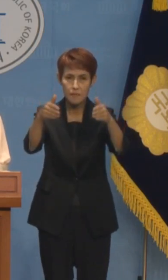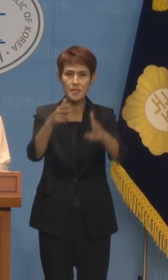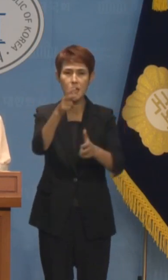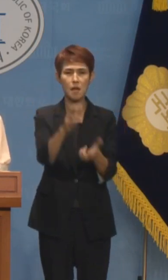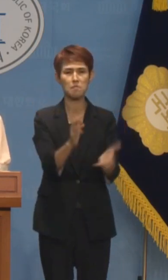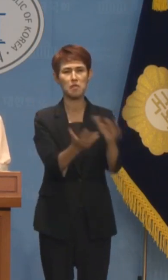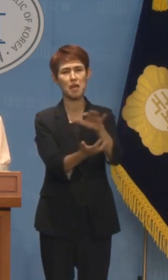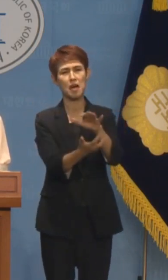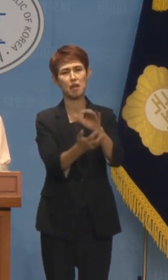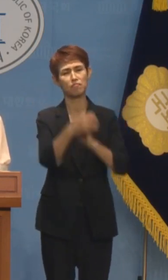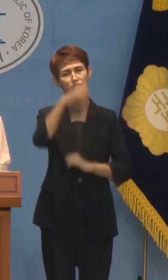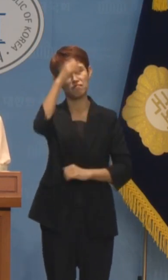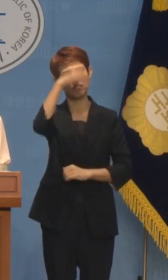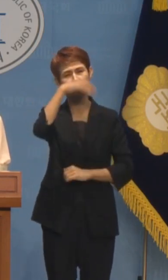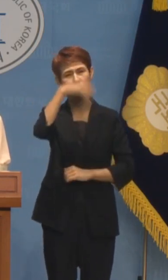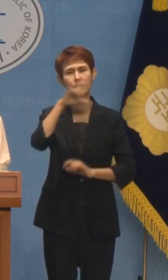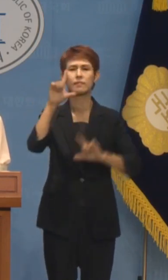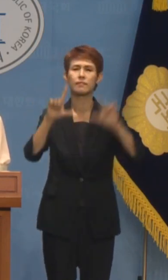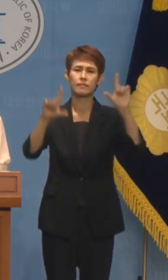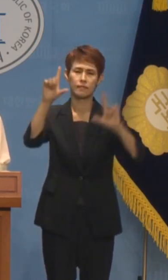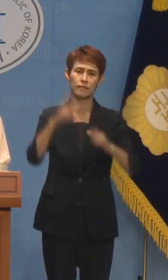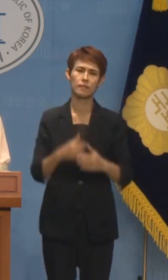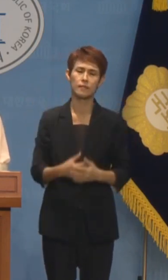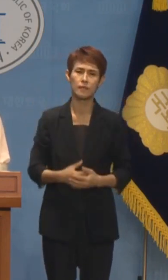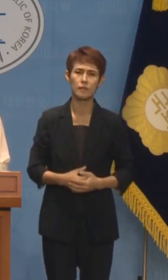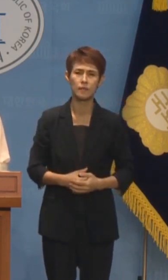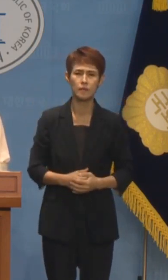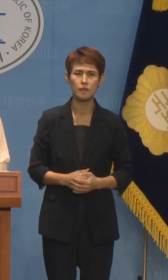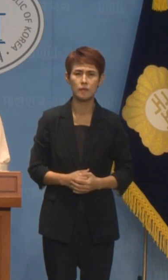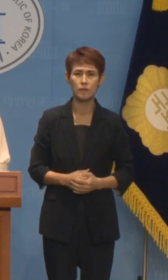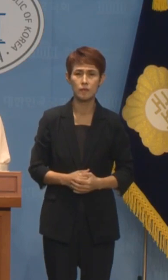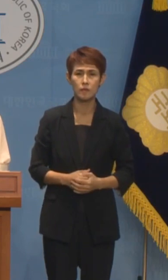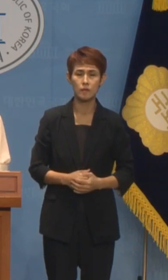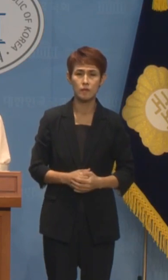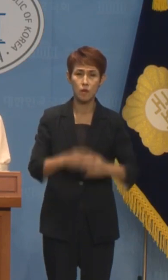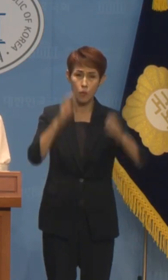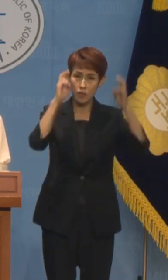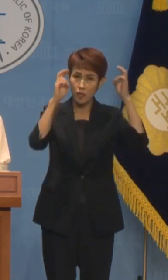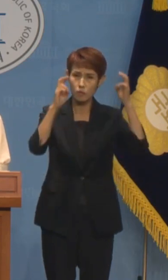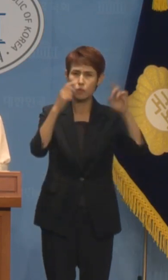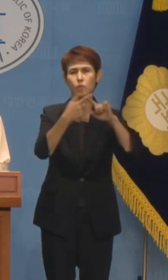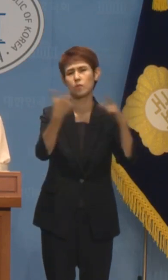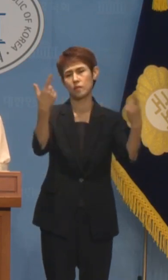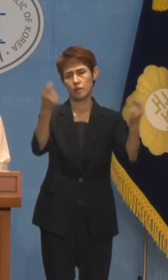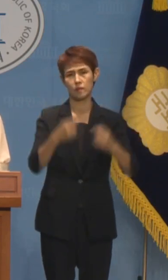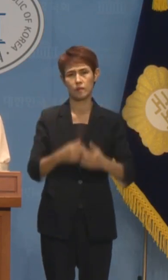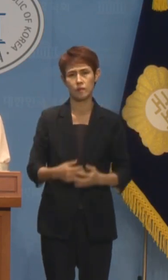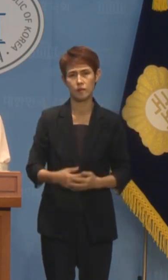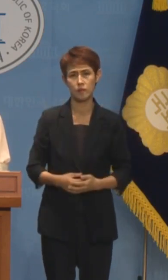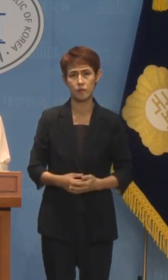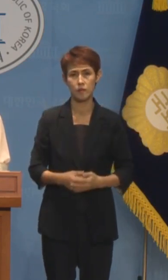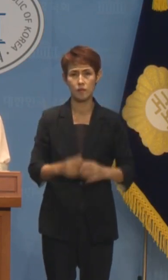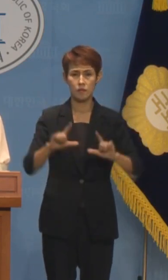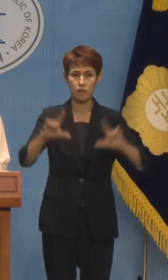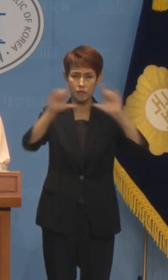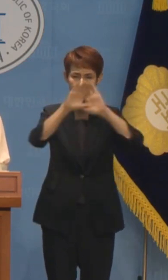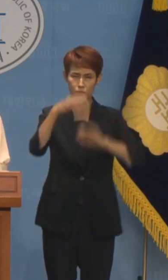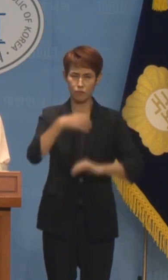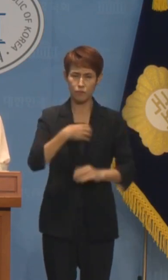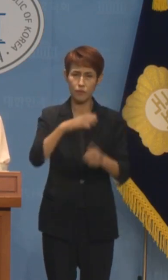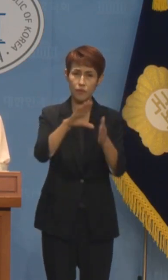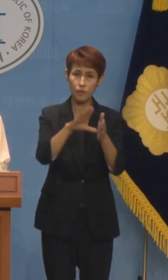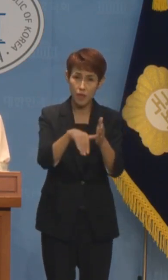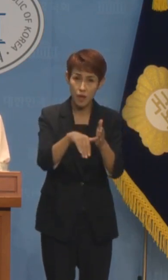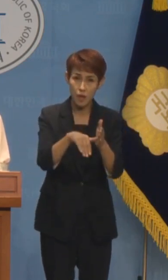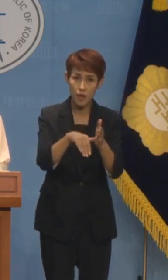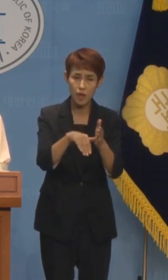무책임한 태도로 일관하고 있습니다 기업 또한 마찬가지입니다 기후위기 재난의 시대를